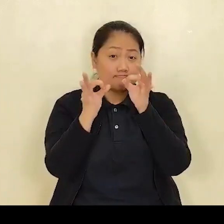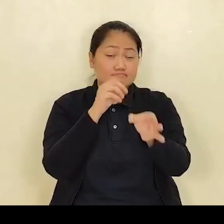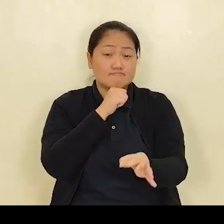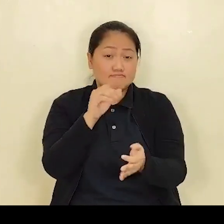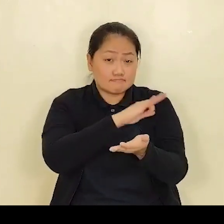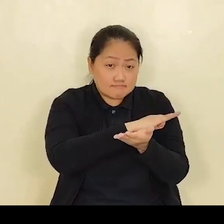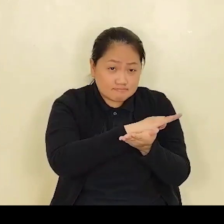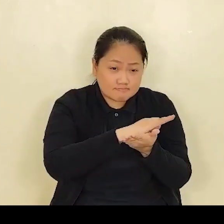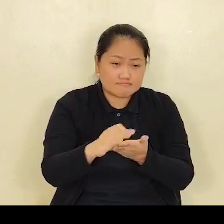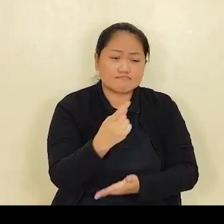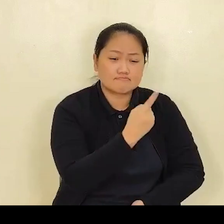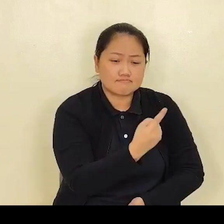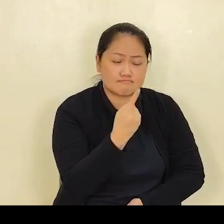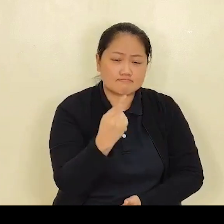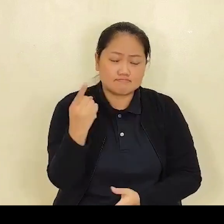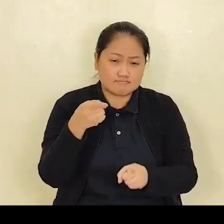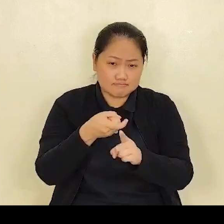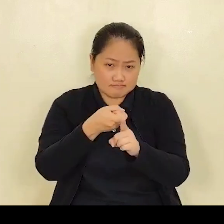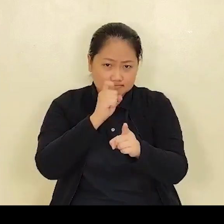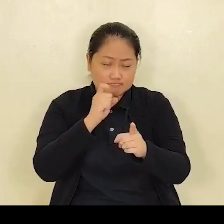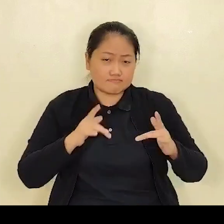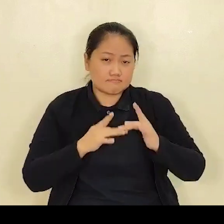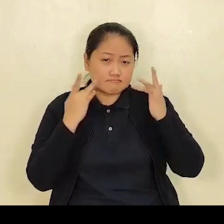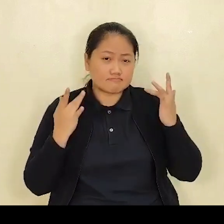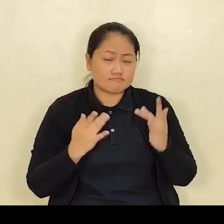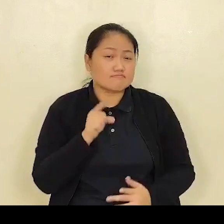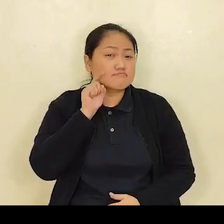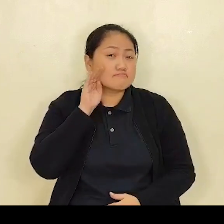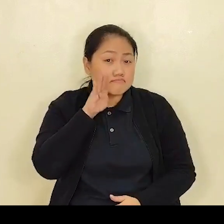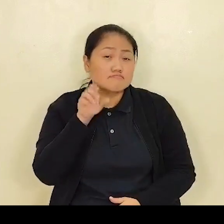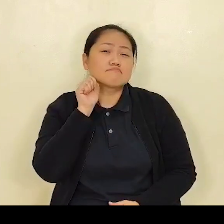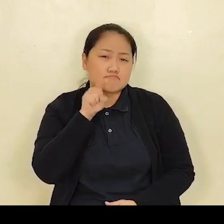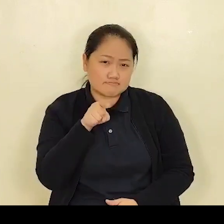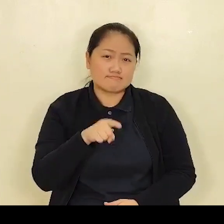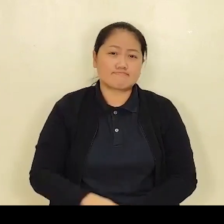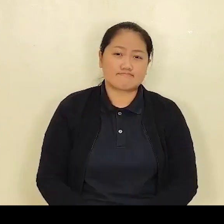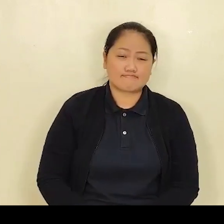ang bawat isa sa inyo mula sa puso ang kanyang kapatid.